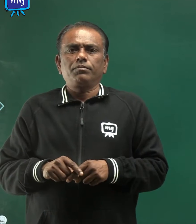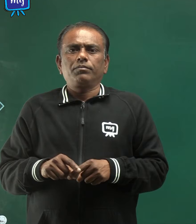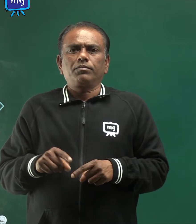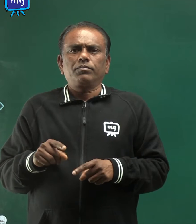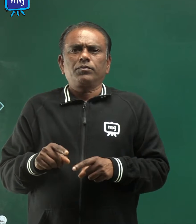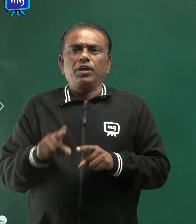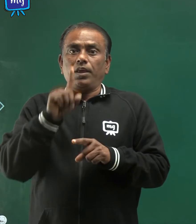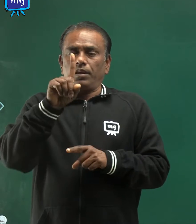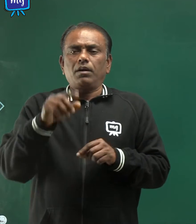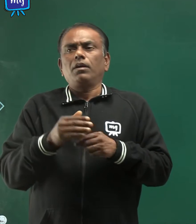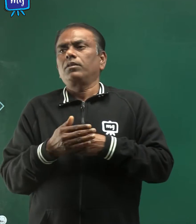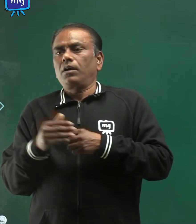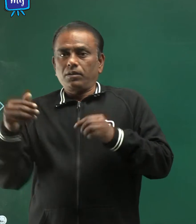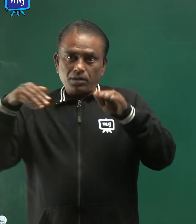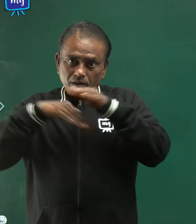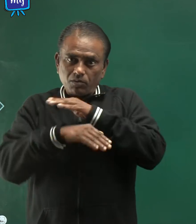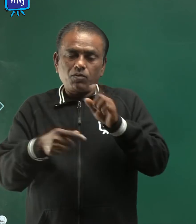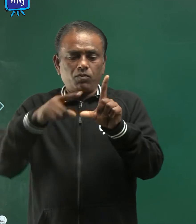एकांतर अंतःकोण